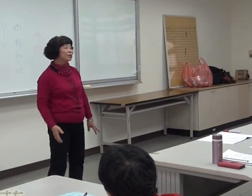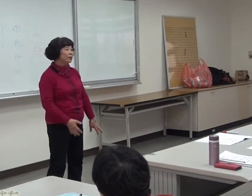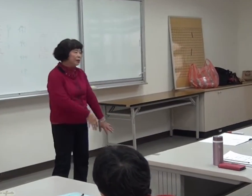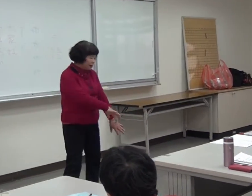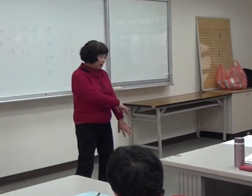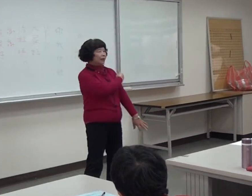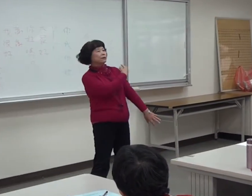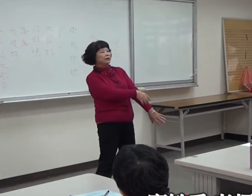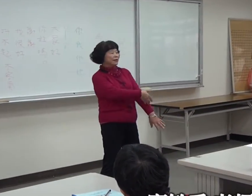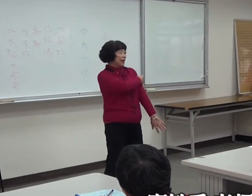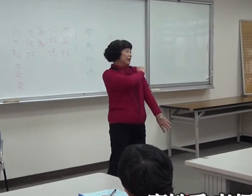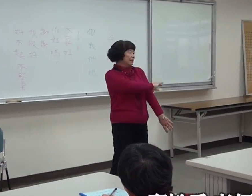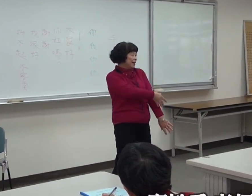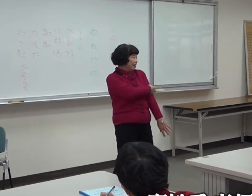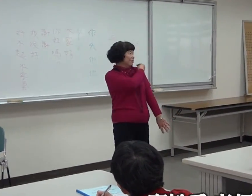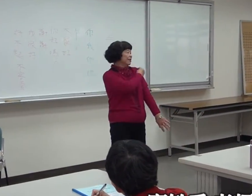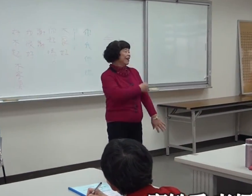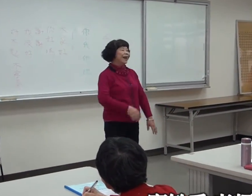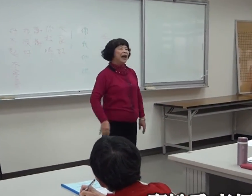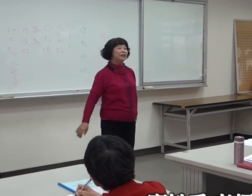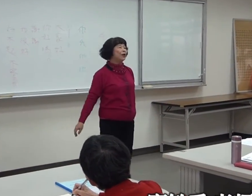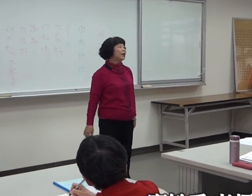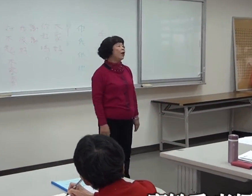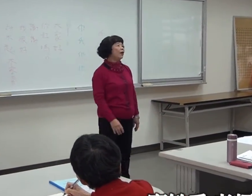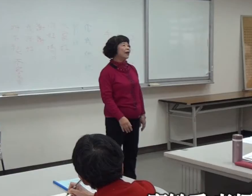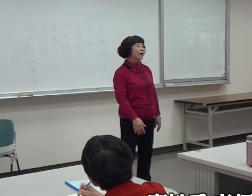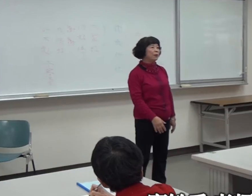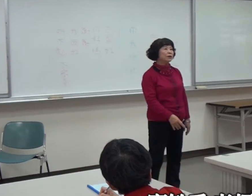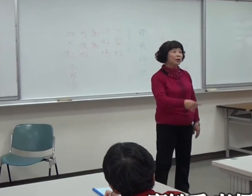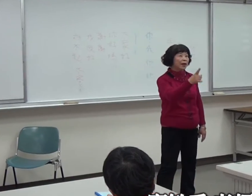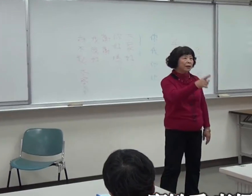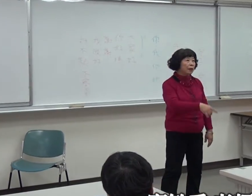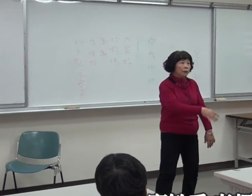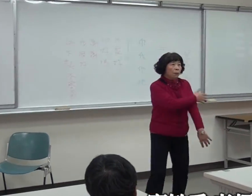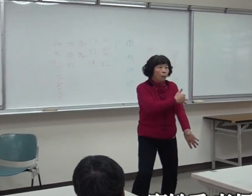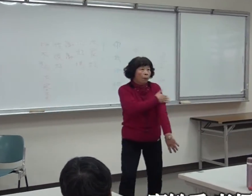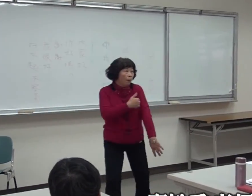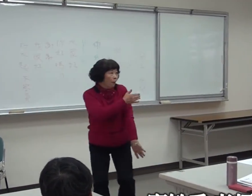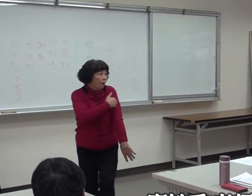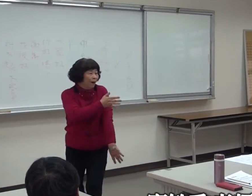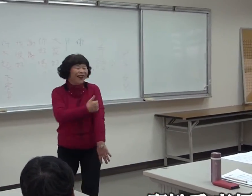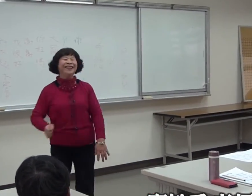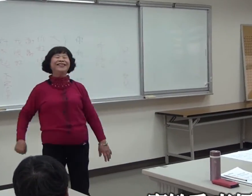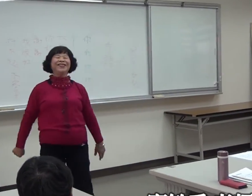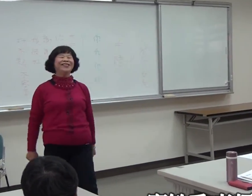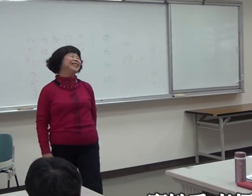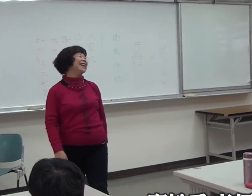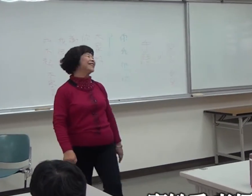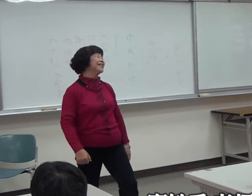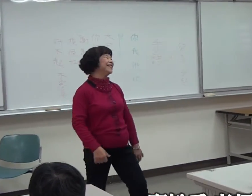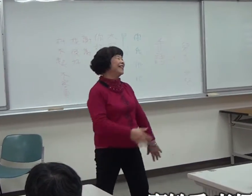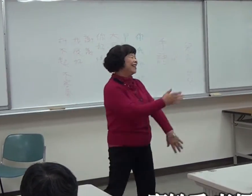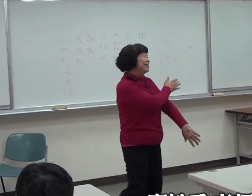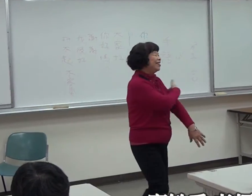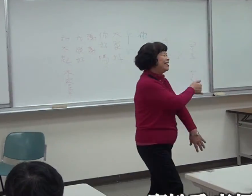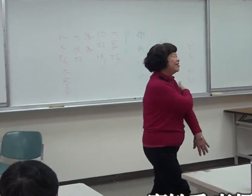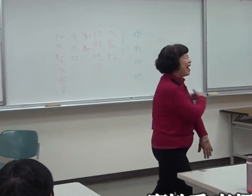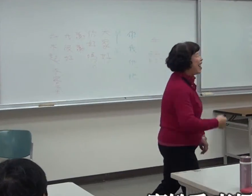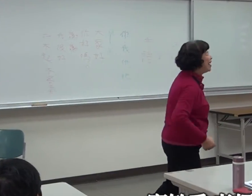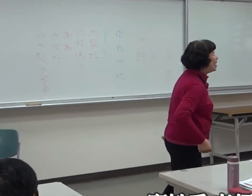任，常常的，啊，所以后来他们只有看到，就有这样子，就一直拍，